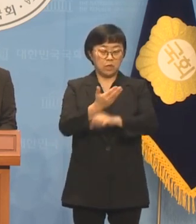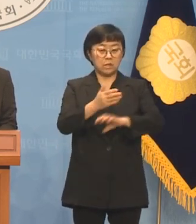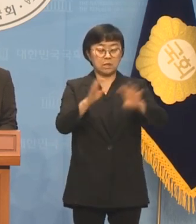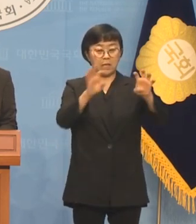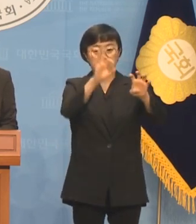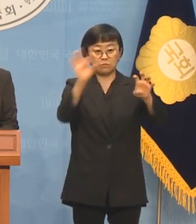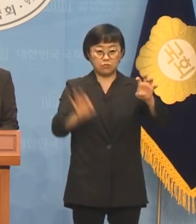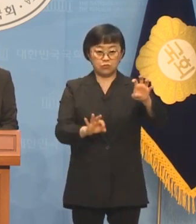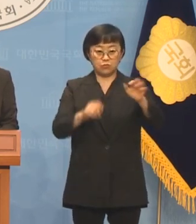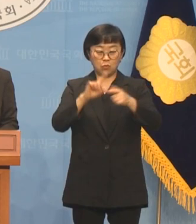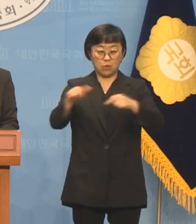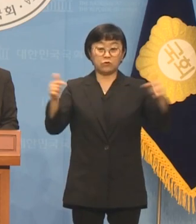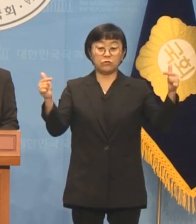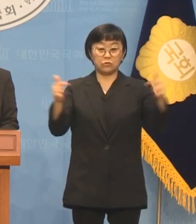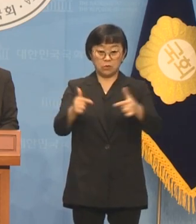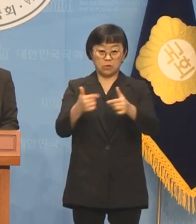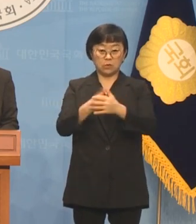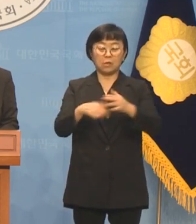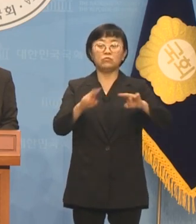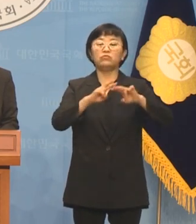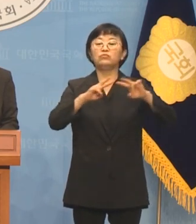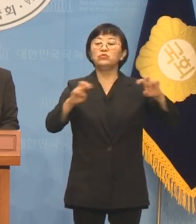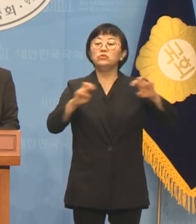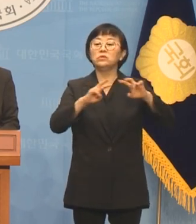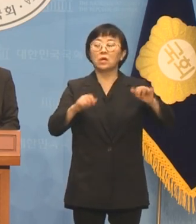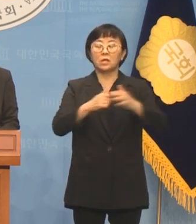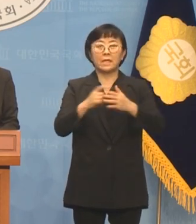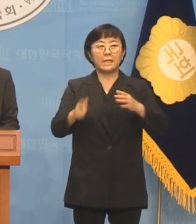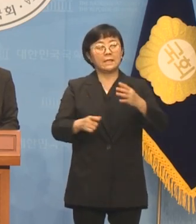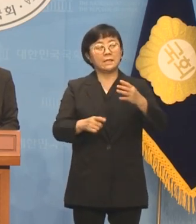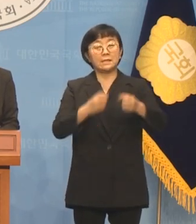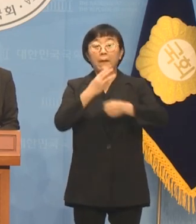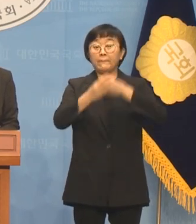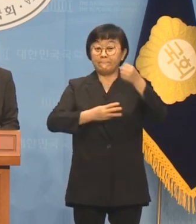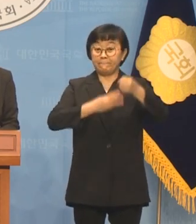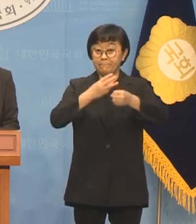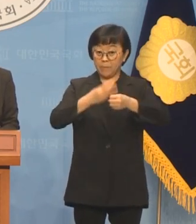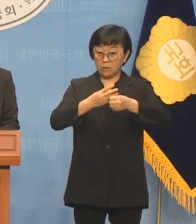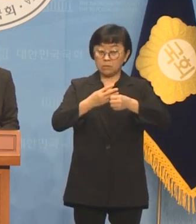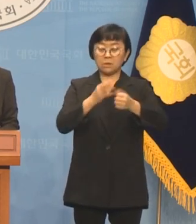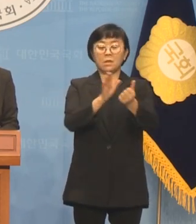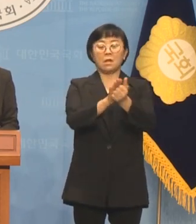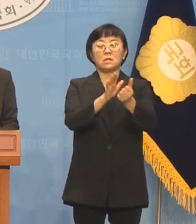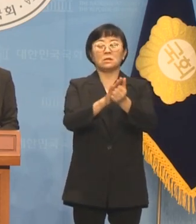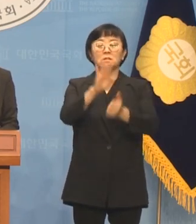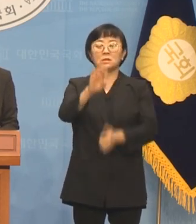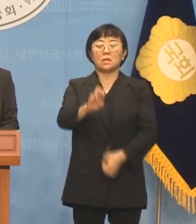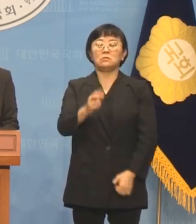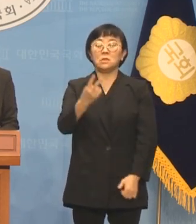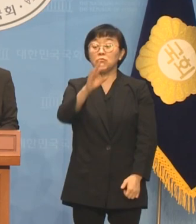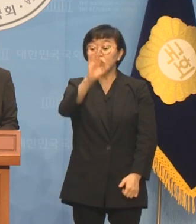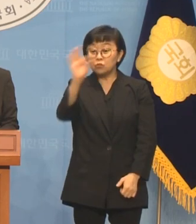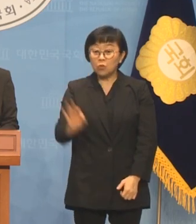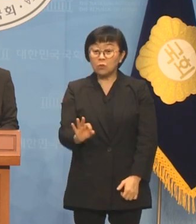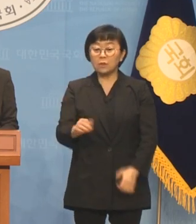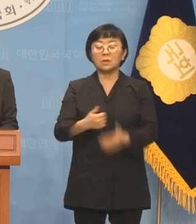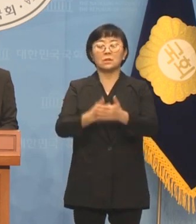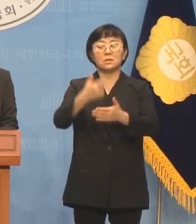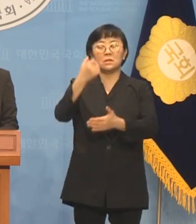줄어든다는 분석이 나온 게 벌써 3년째인데 재생에너지 지원 예산을 42%나